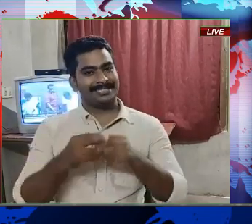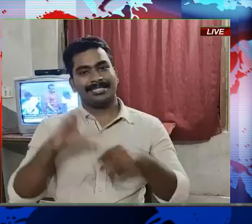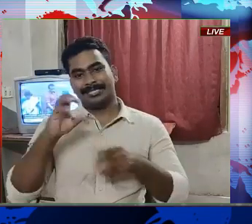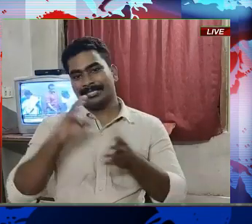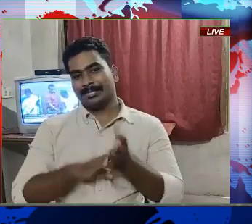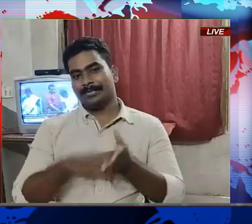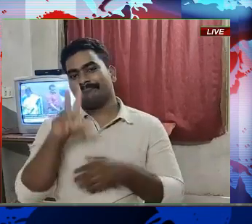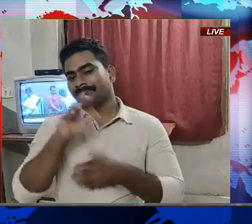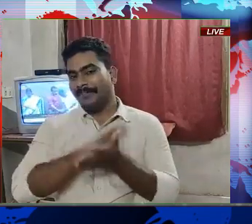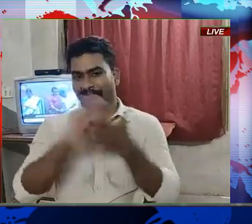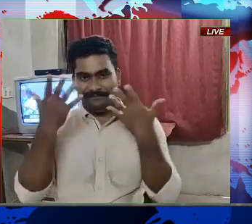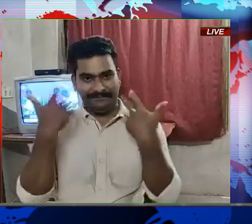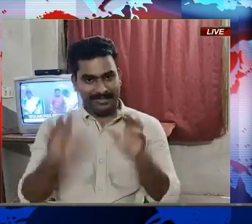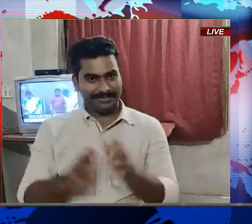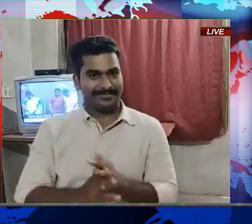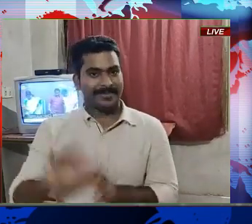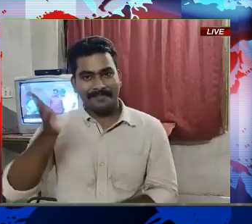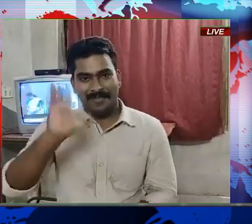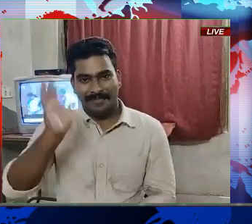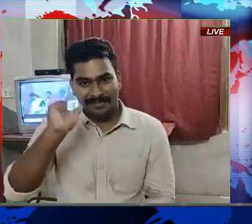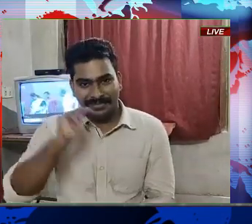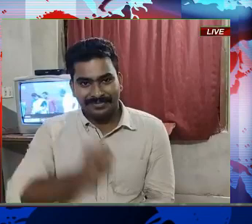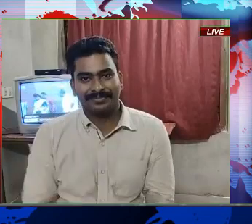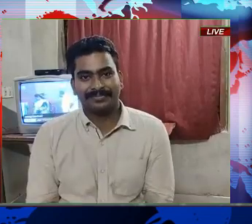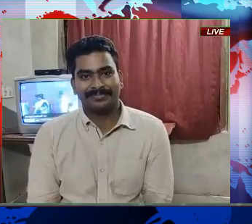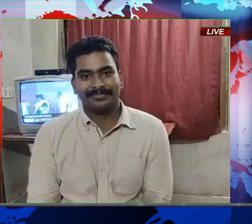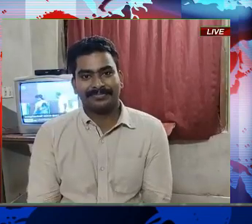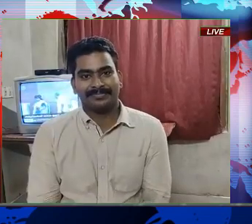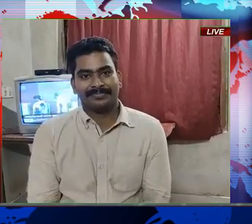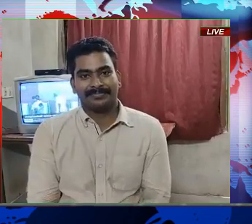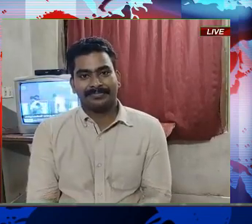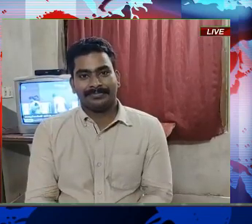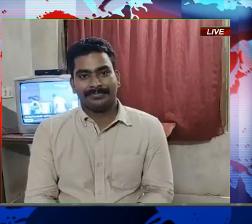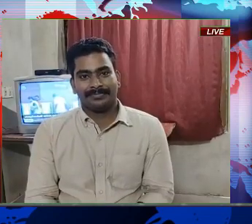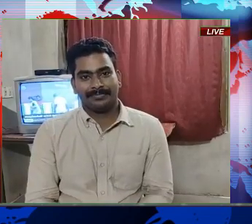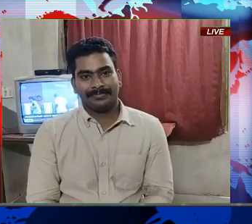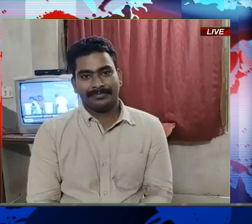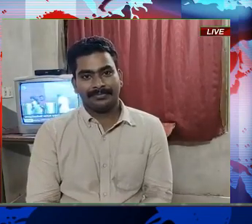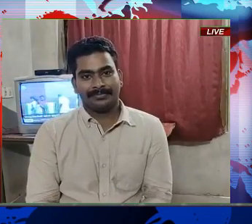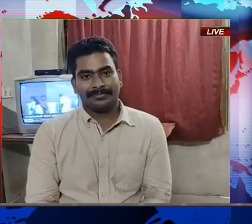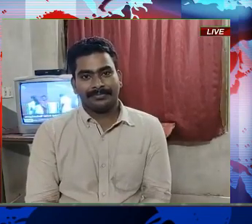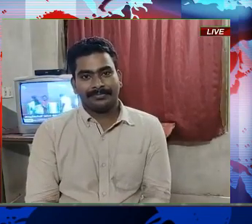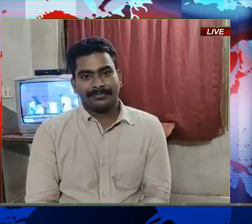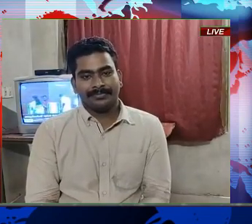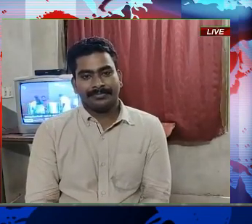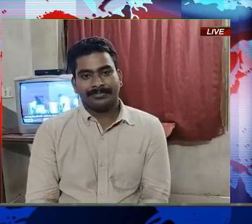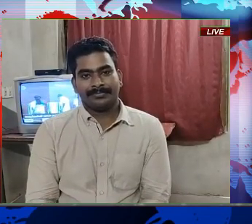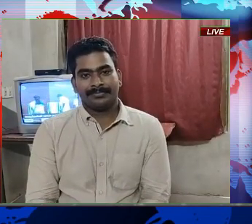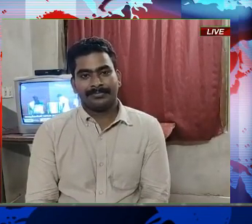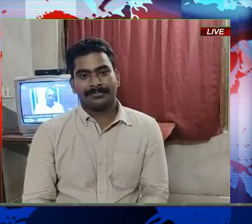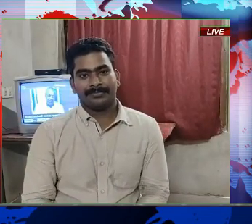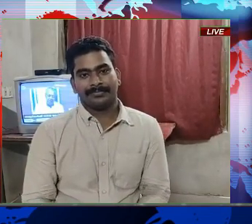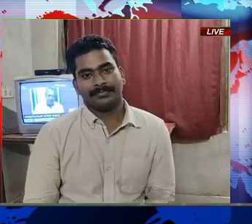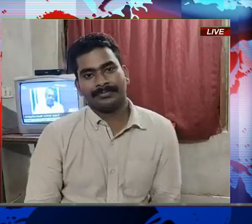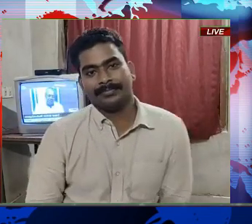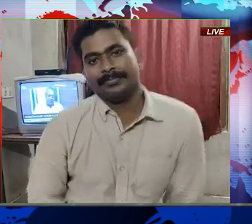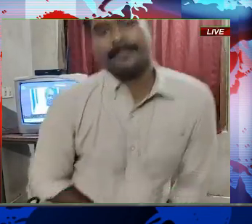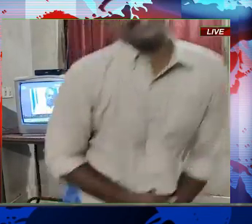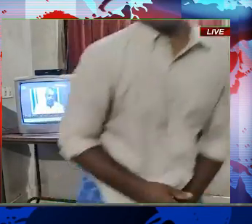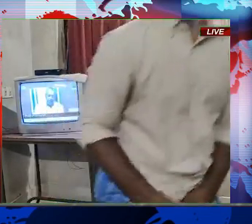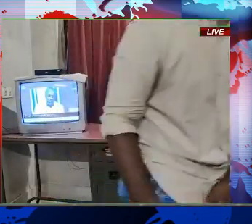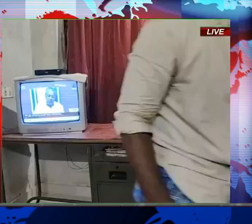ചികിത്സ കഴിഞ്ഞ് വടക്കൻ ജില്ലകളിലേക്ക് പോകാനുള്ള ഒരുപാട് രോഗികളുണ്ട്. അവർക്ക് വീട്ടിലാണ് തുടർ ചികിത്സ പറഞ്ഞിരിക്കുന്നത്. അത്തരം രോഗികൾക്ക് പോകാൻ